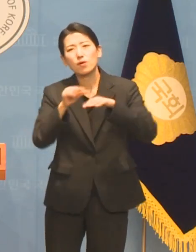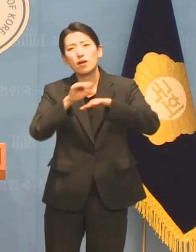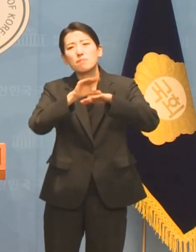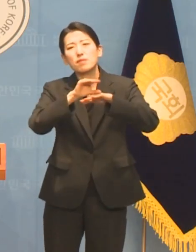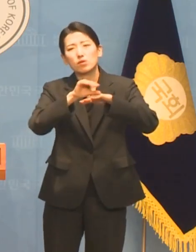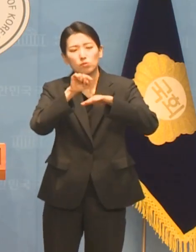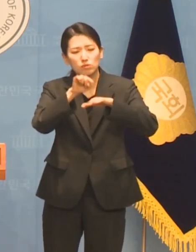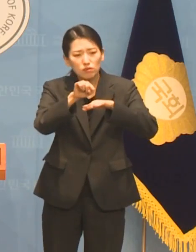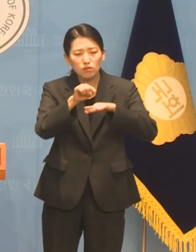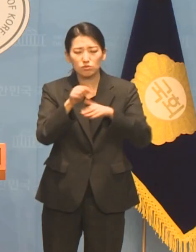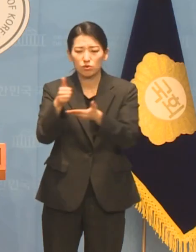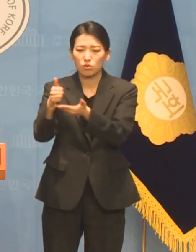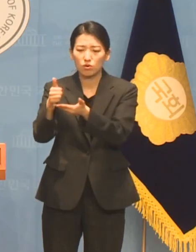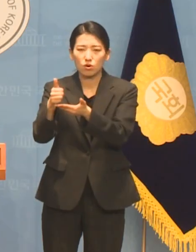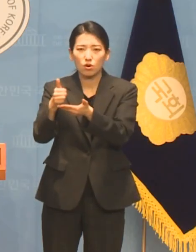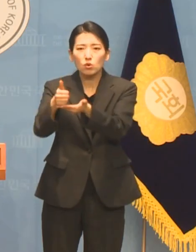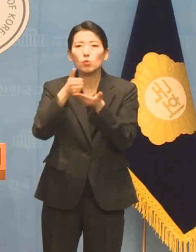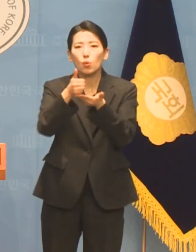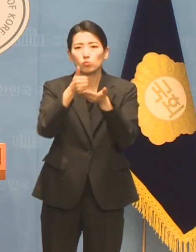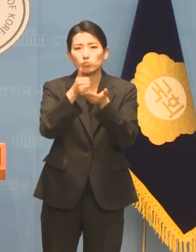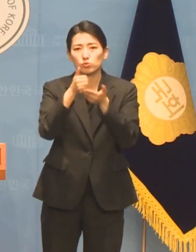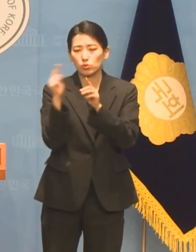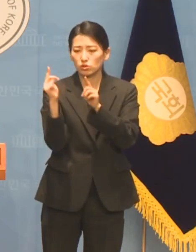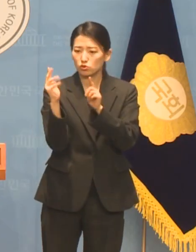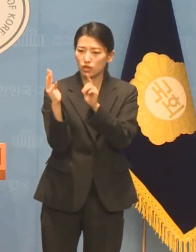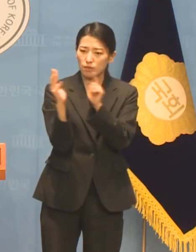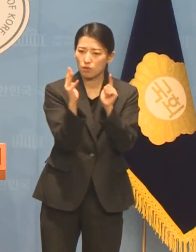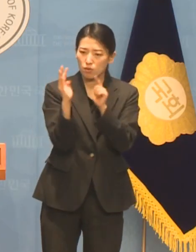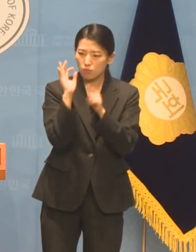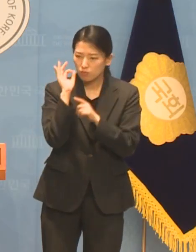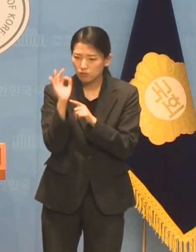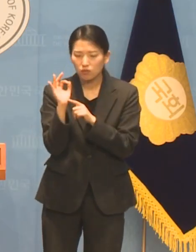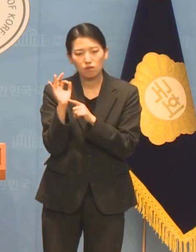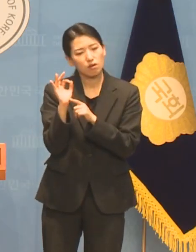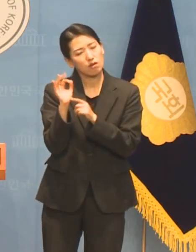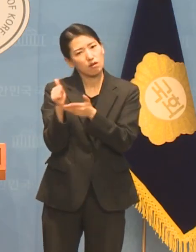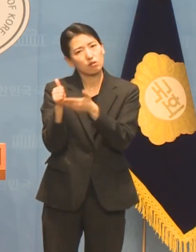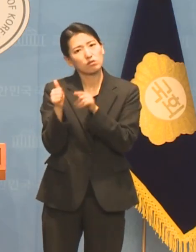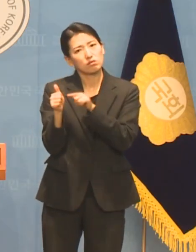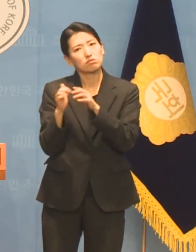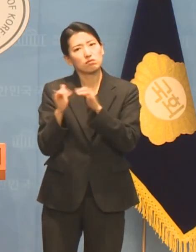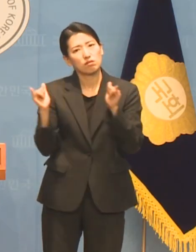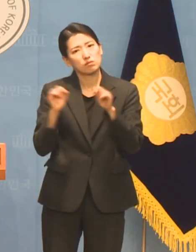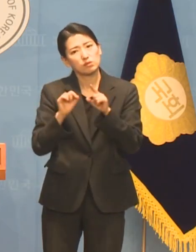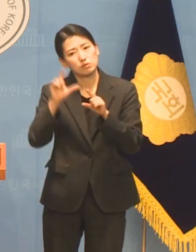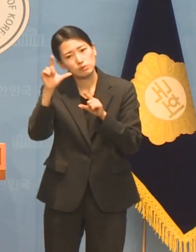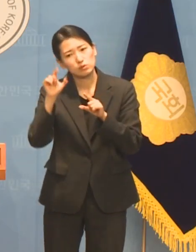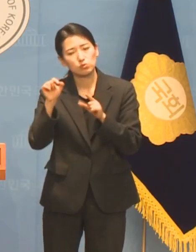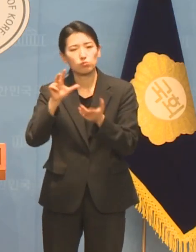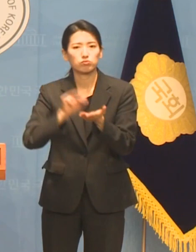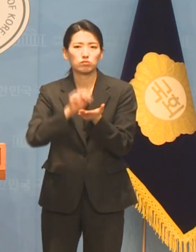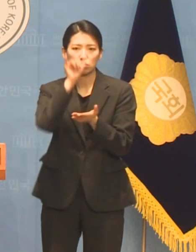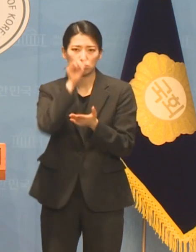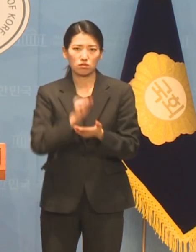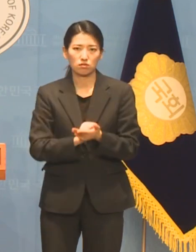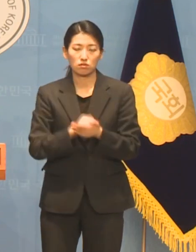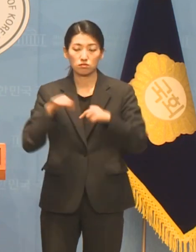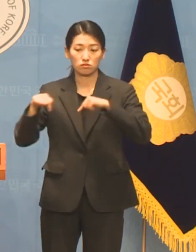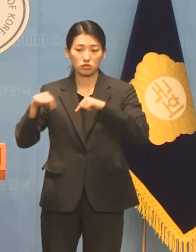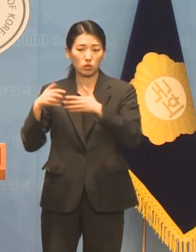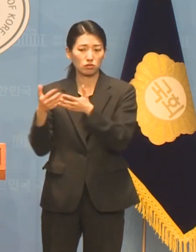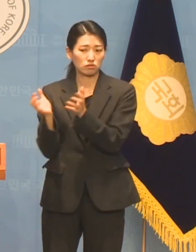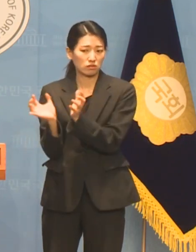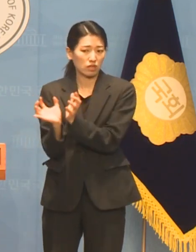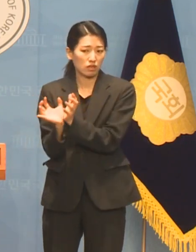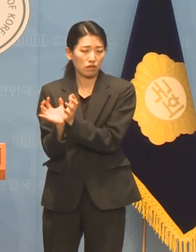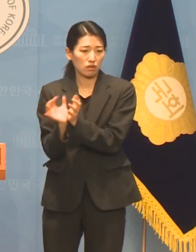현황을 보고드리겠습니다. 국민소통위원회는 주요 시사 대담 프로그램에 출연하는 패널의 정당별 대표성과